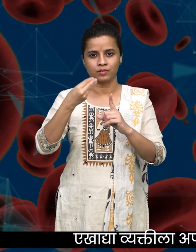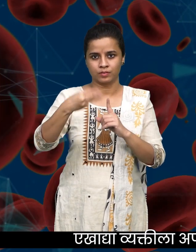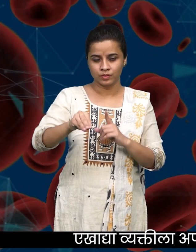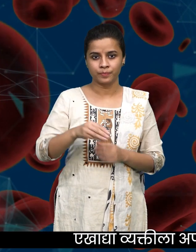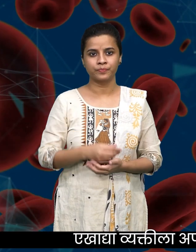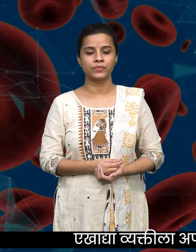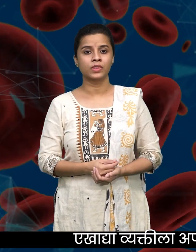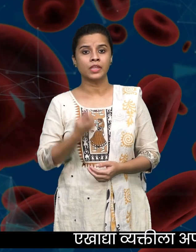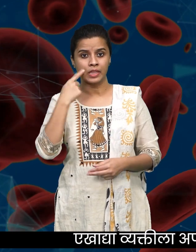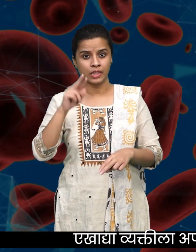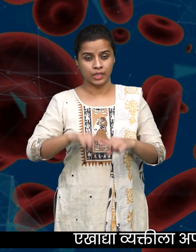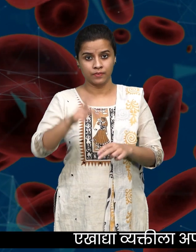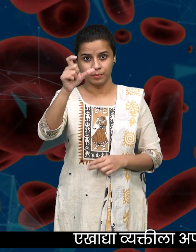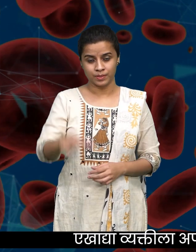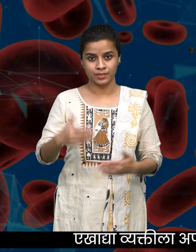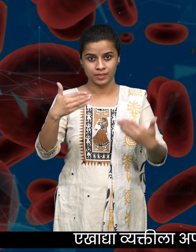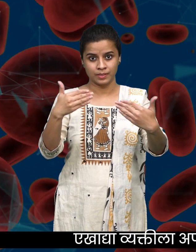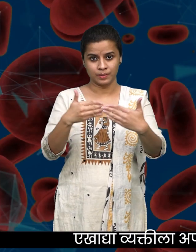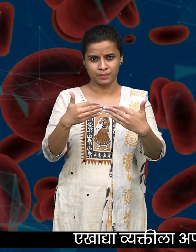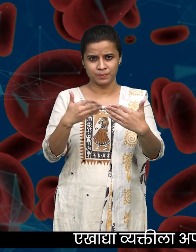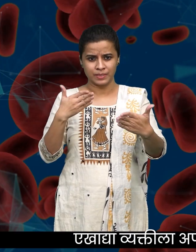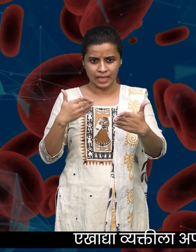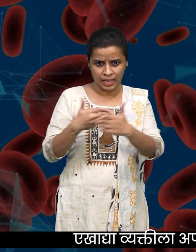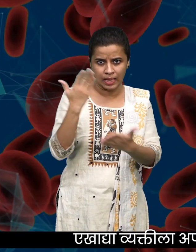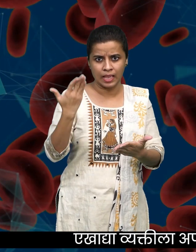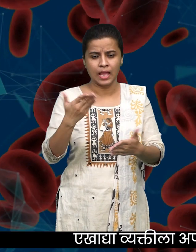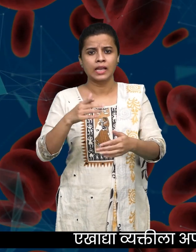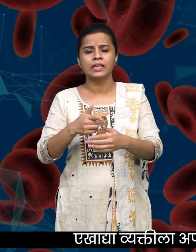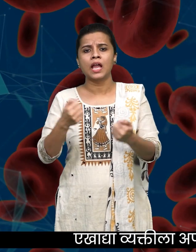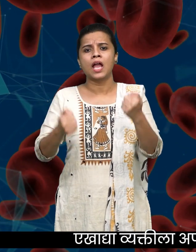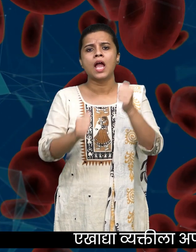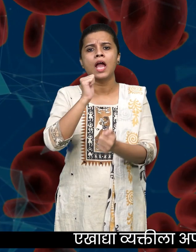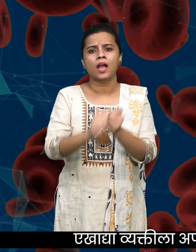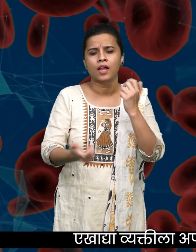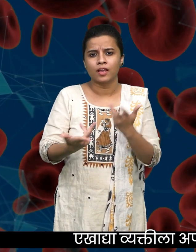एखाद्या व्यक्तीला अपघात झाला तर जखमांमधून रक्तस्राव होतो.